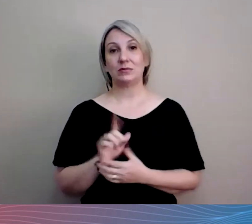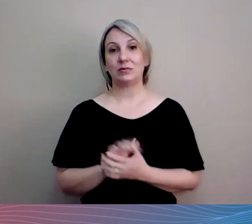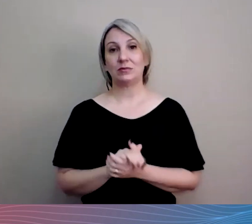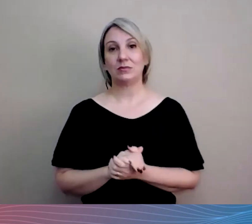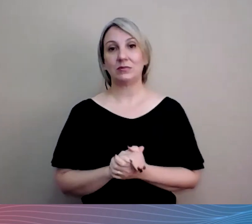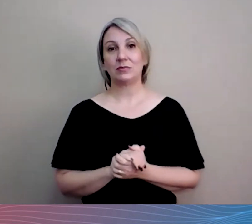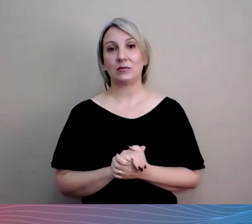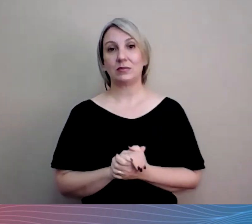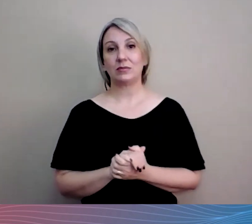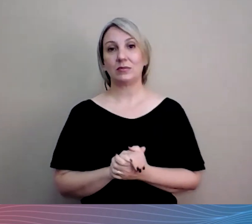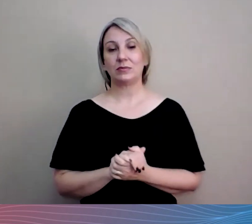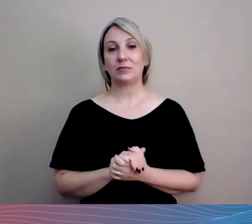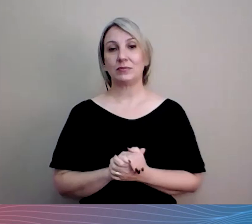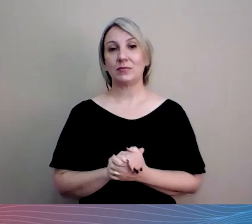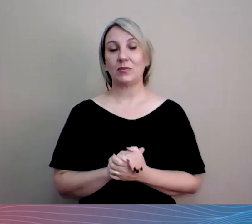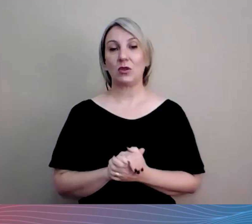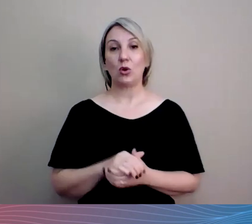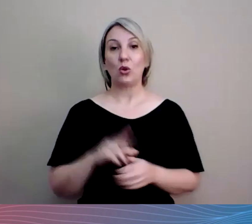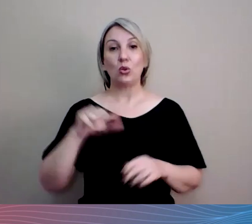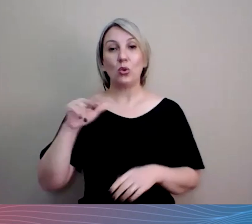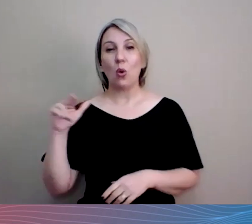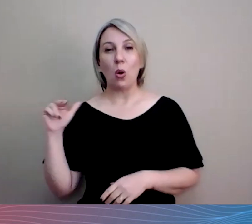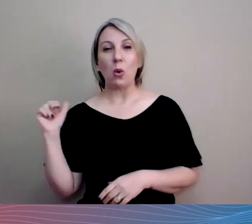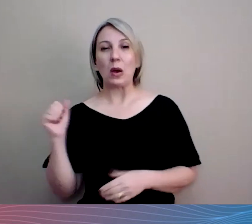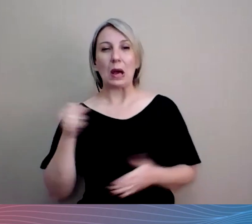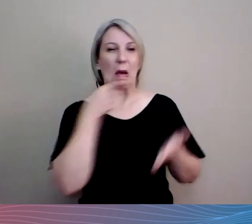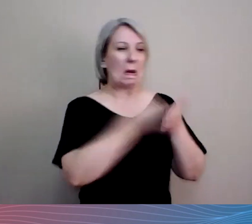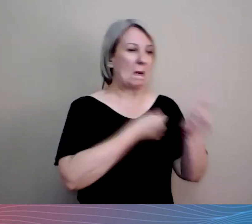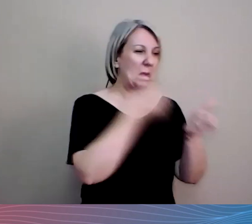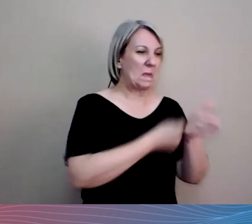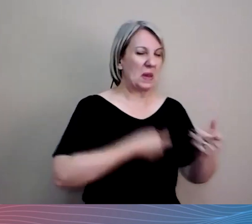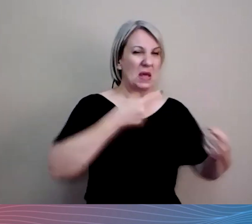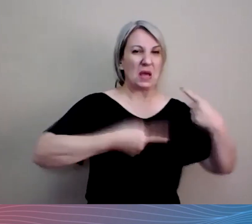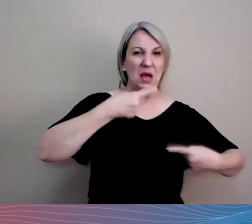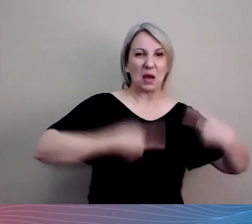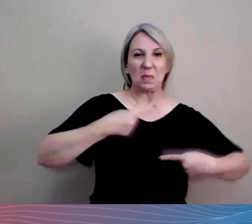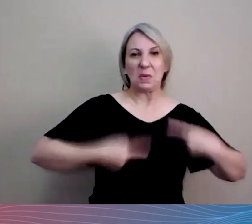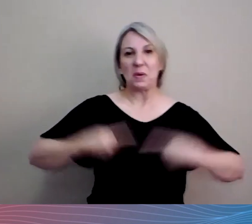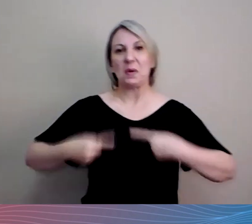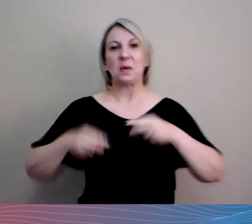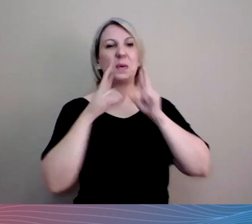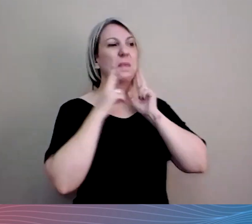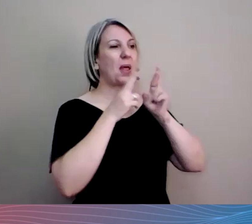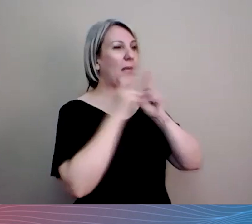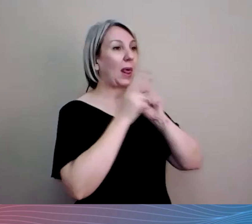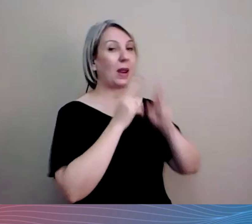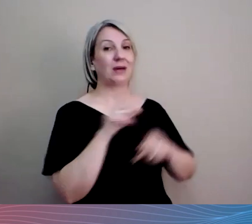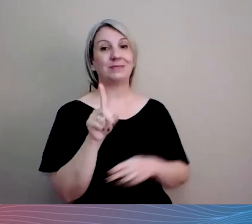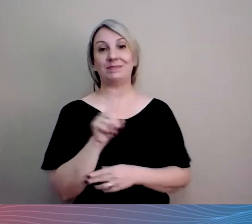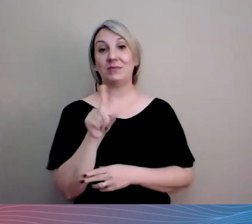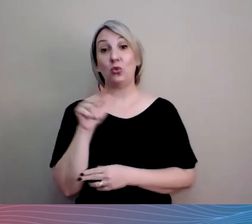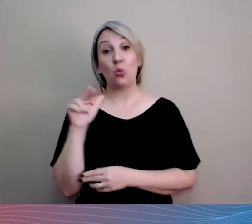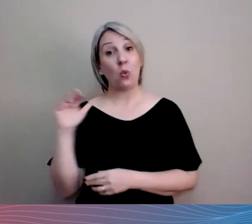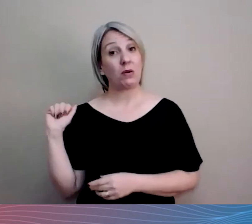usar de agressividade. Aí nós vamos edificar o corpo de Cristo, certo? Em terceiro lugar, com